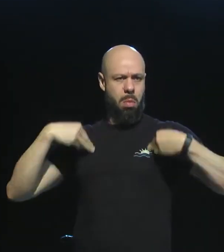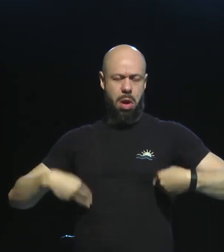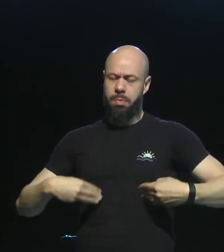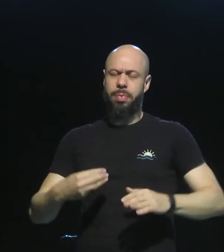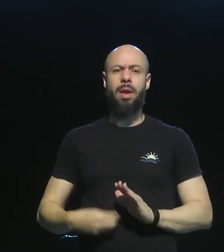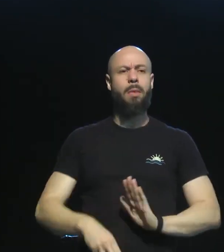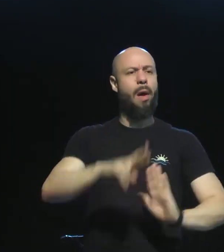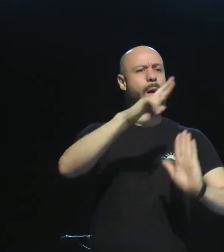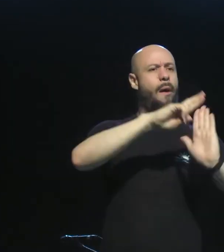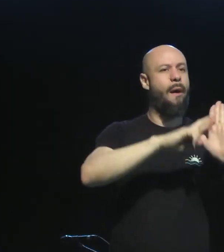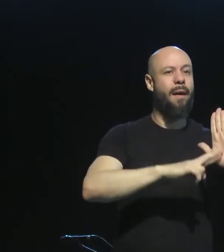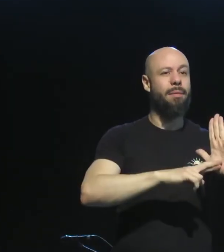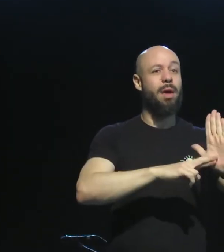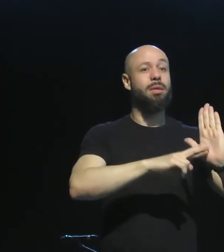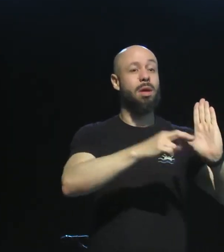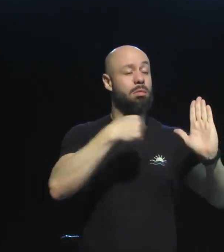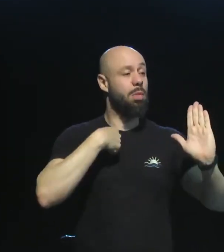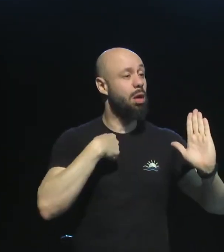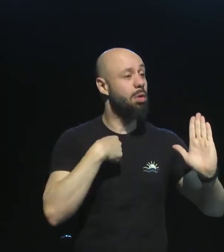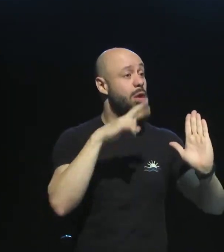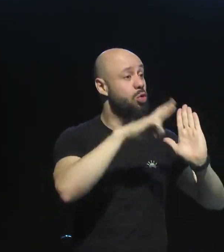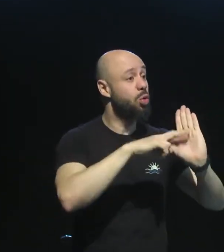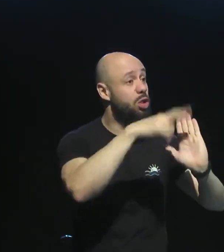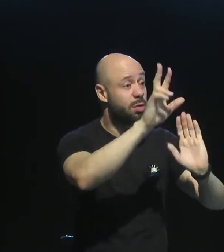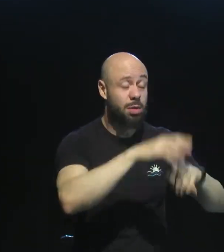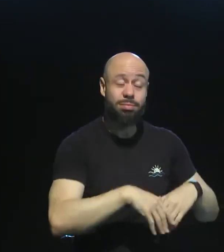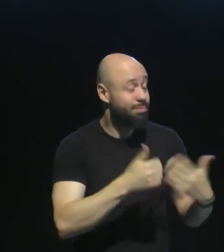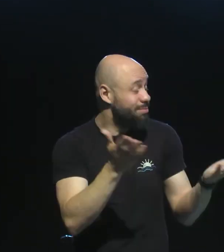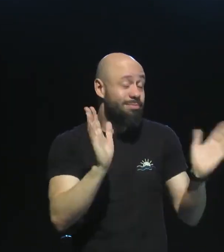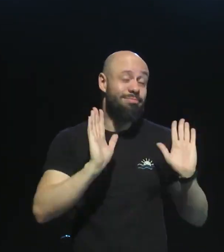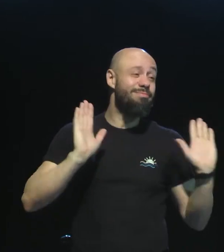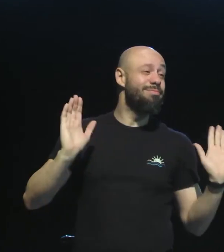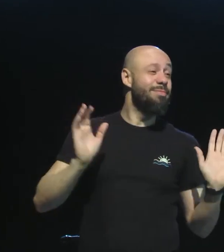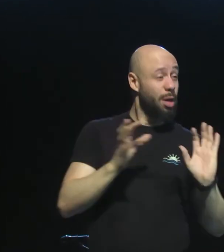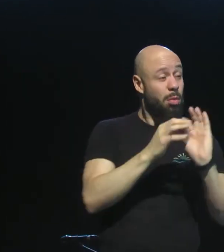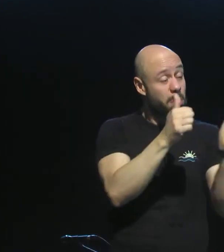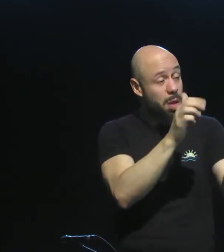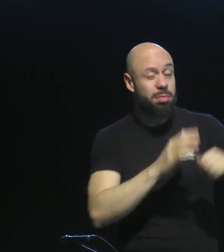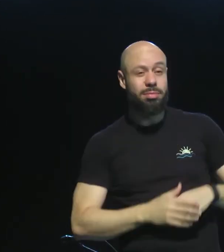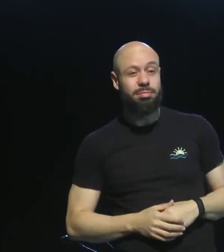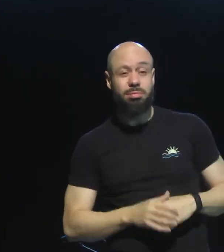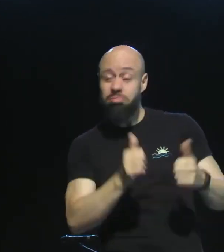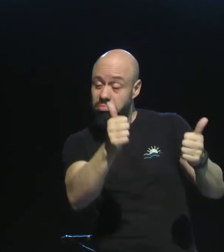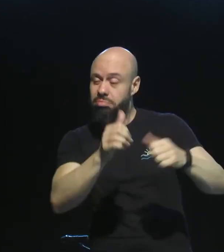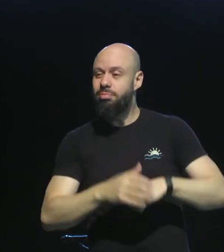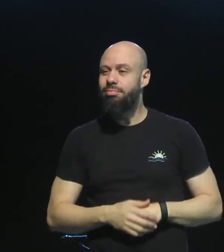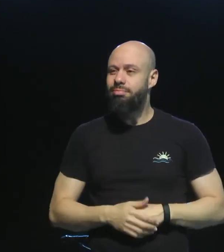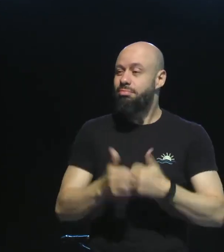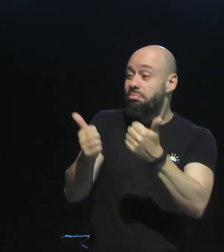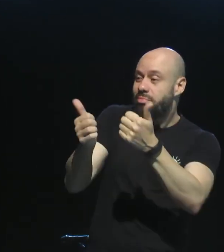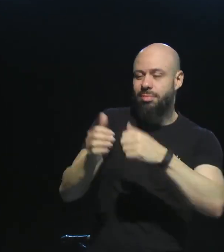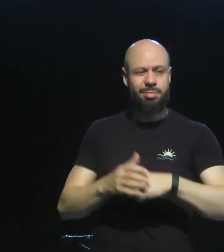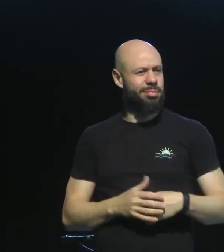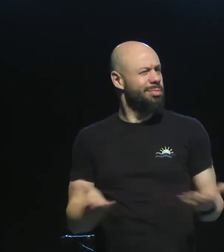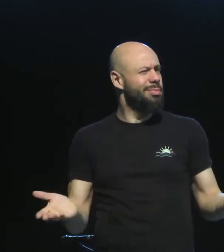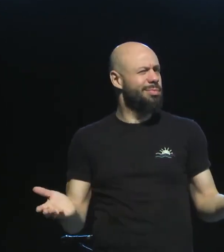errado depende. Depende. Para você é errado isso, mas para mim não é